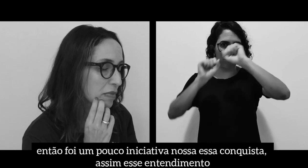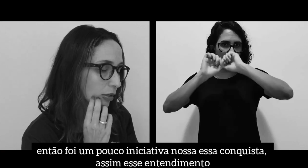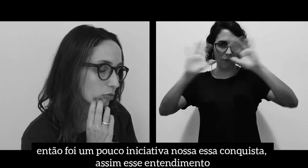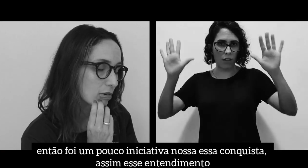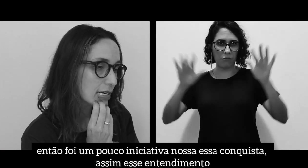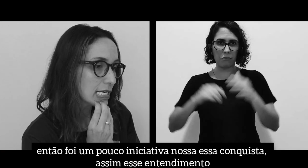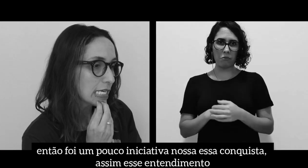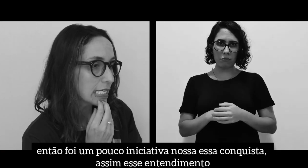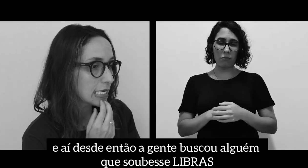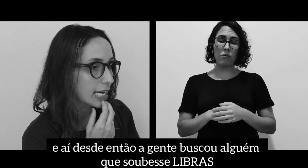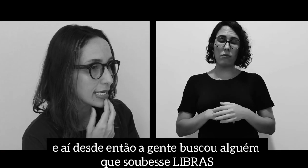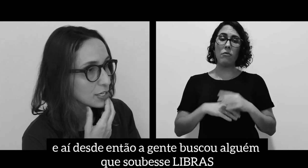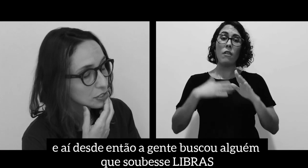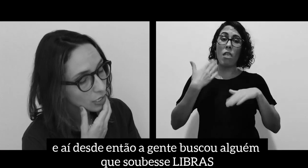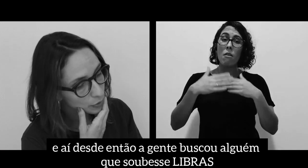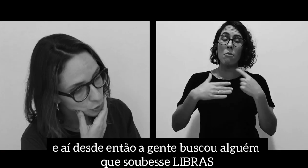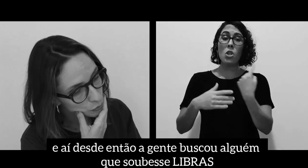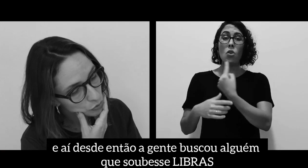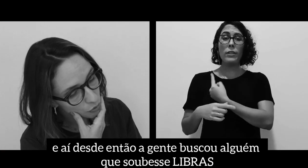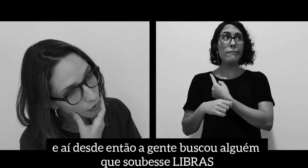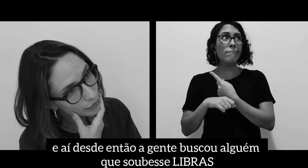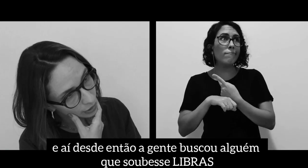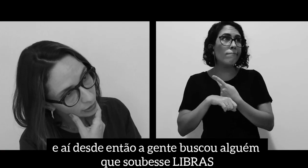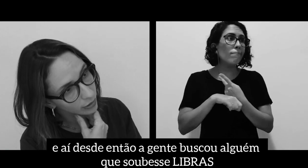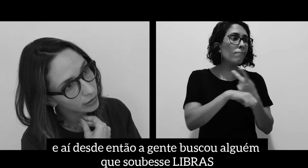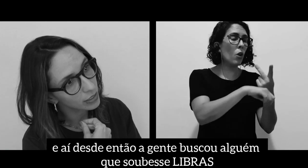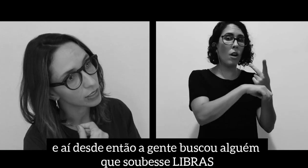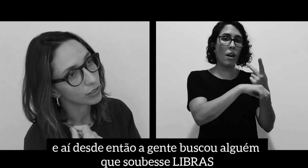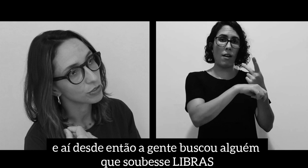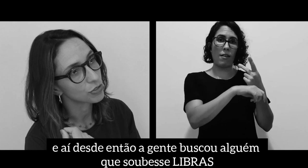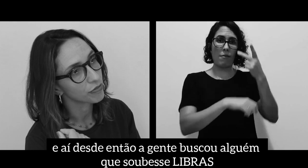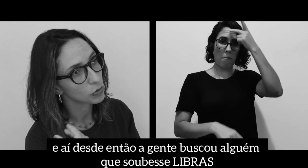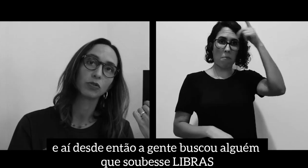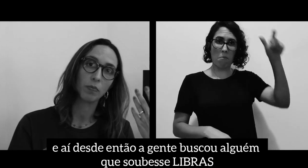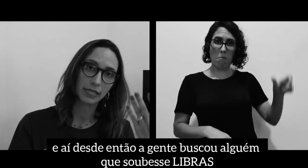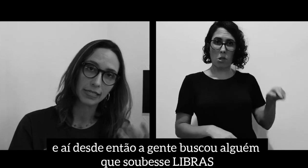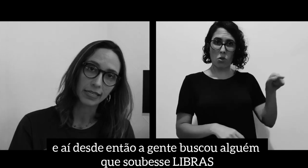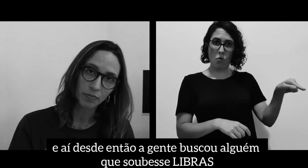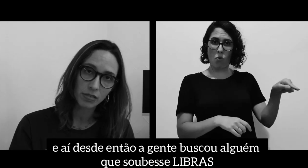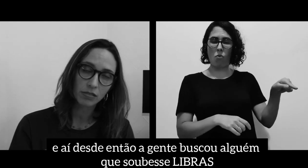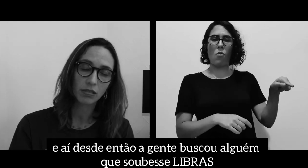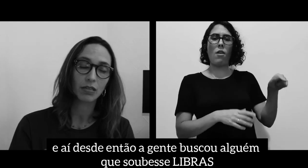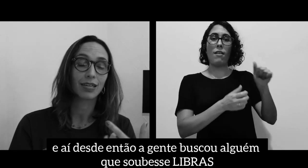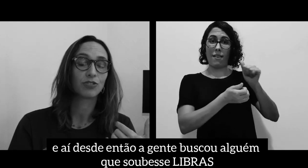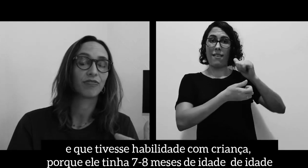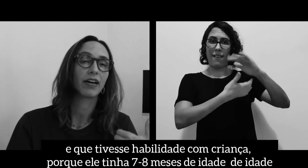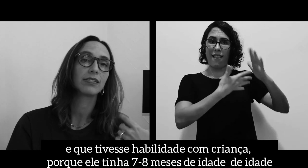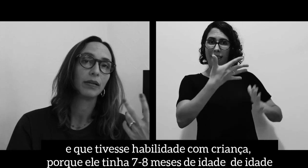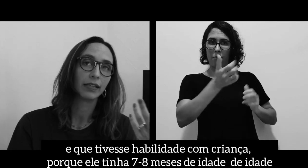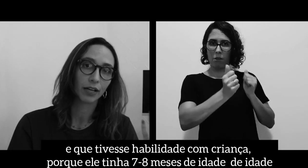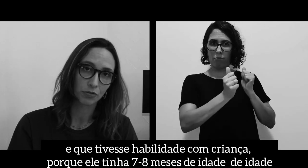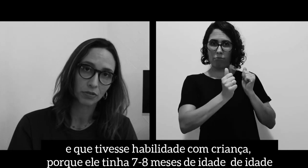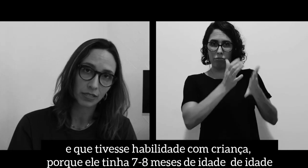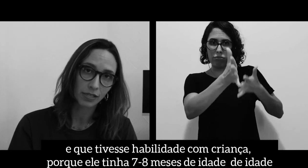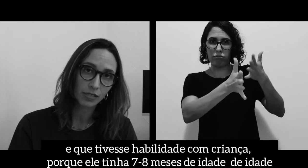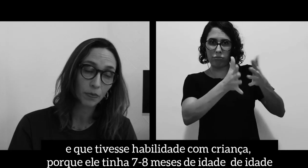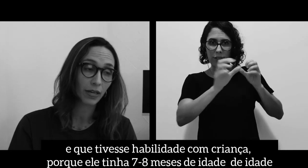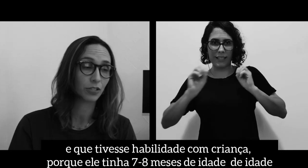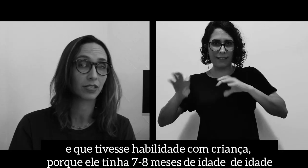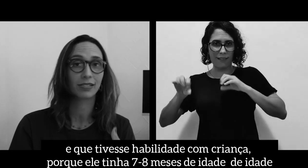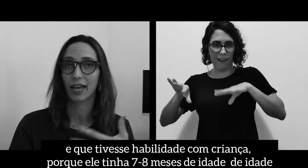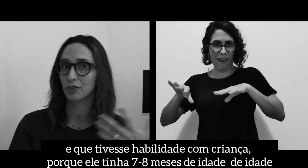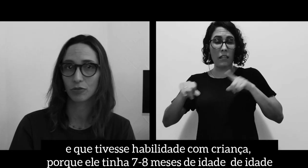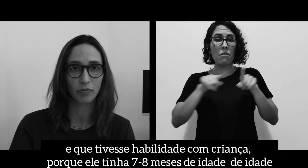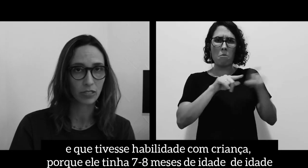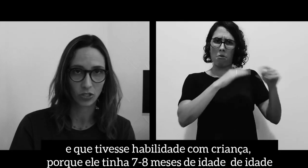esse entendimento. E aí, desde então, a gente buscou alguém que soubesse Libras e que tivesse habilidade com criança, porque